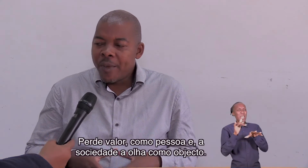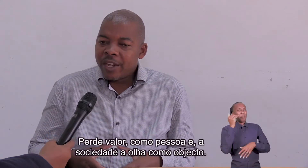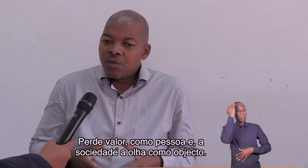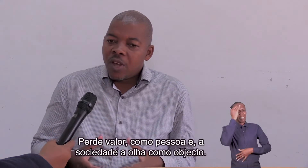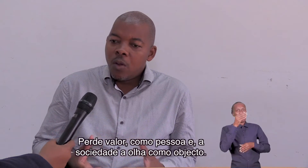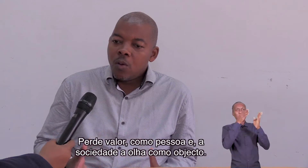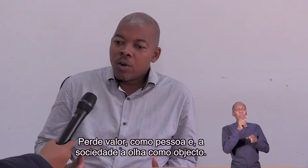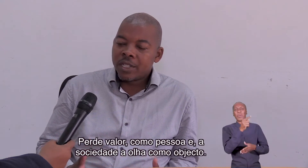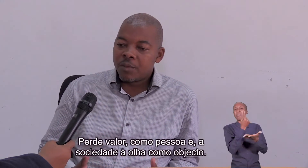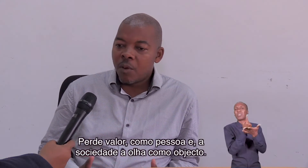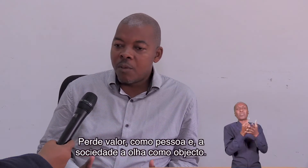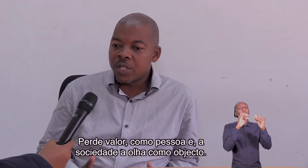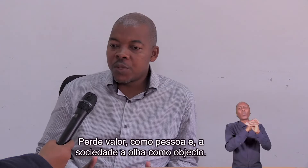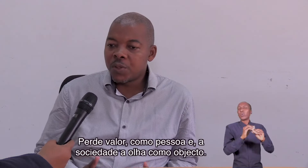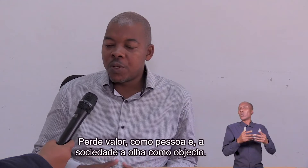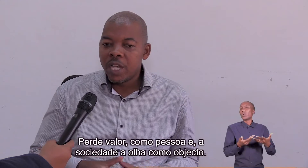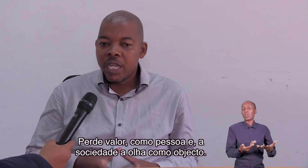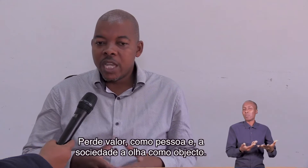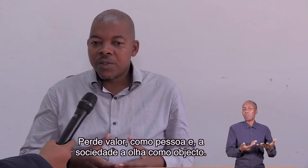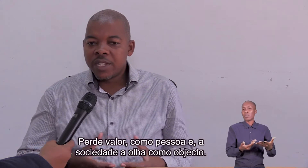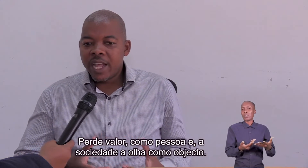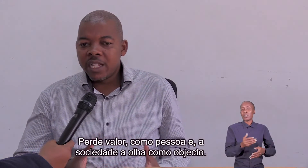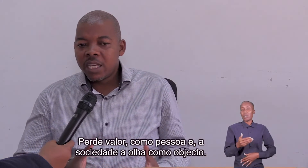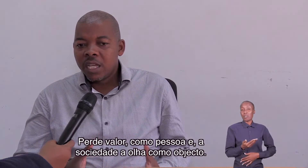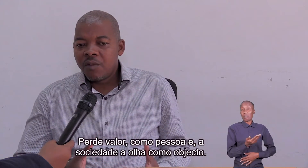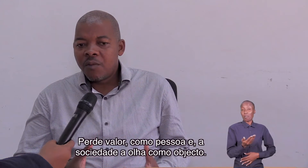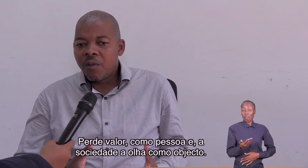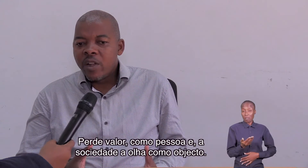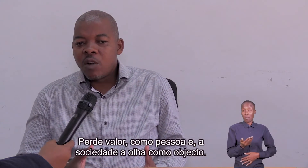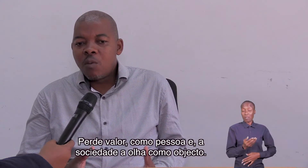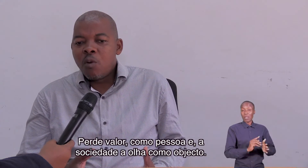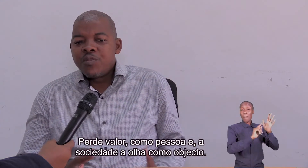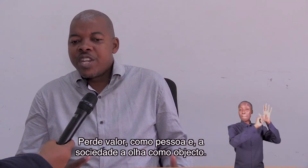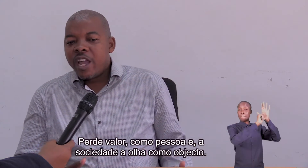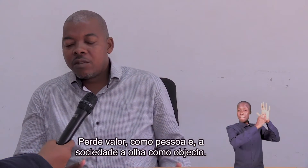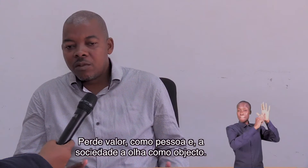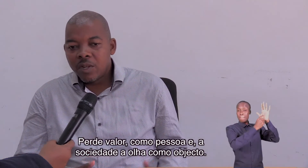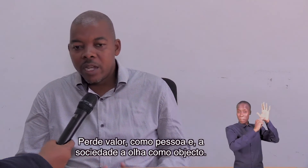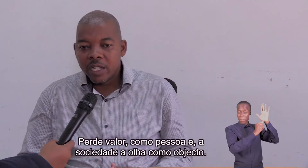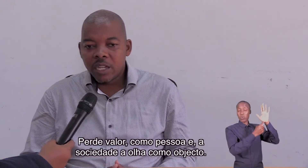perde valor como pessoa e a sociedade olha como objeto, não é? Então